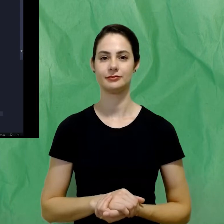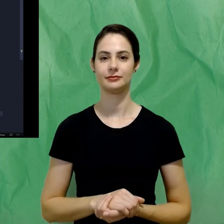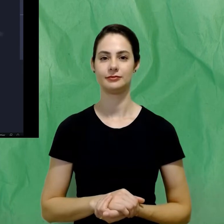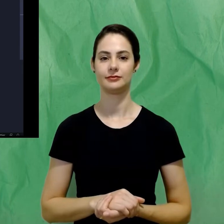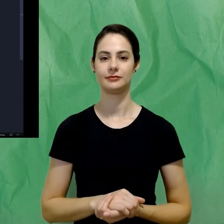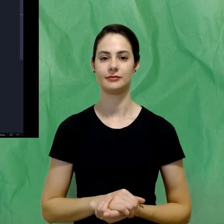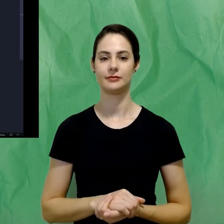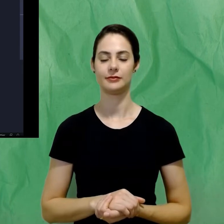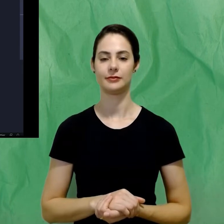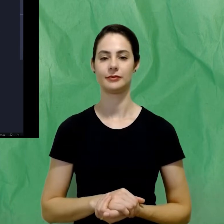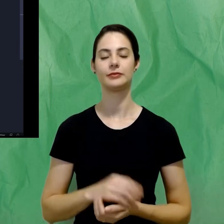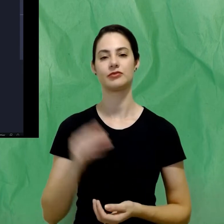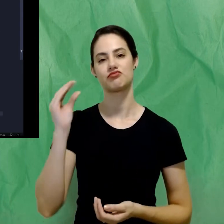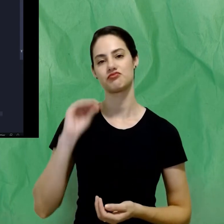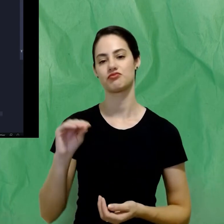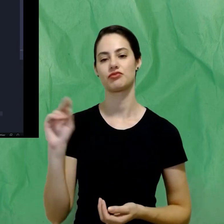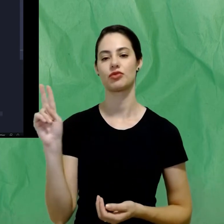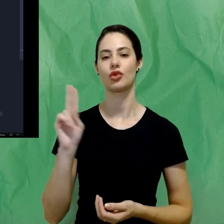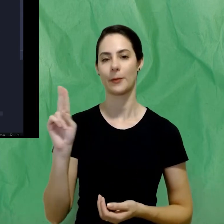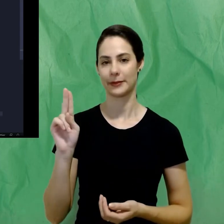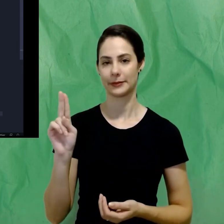Vamos pegar primeiro o nome aqui.